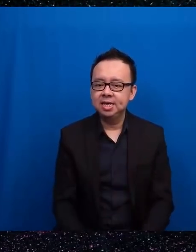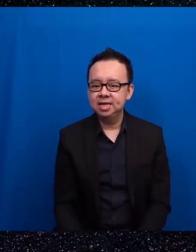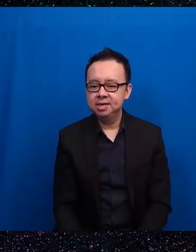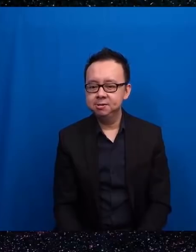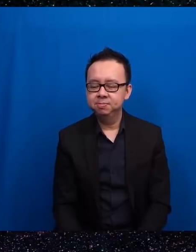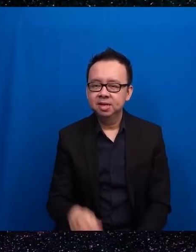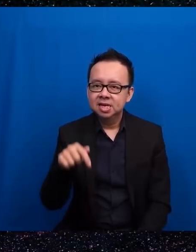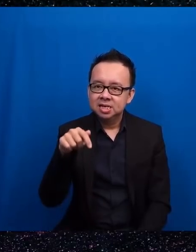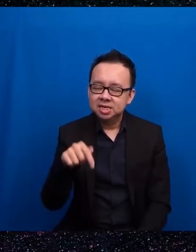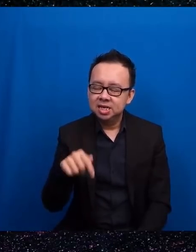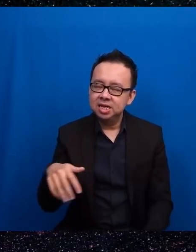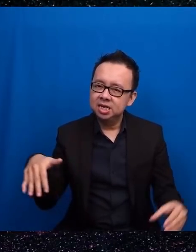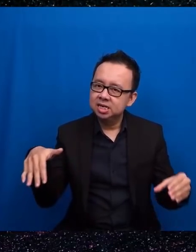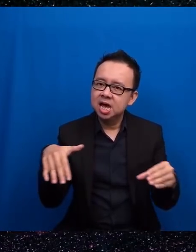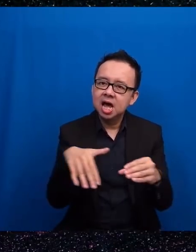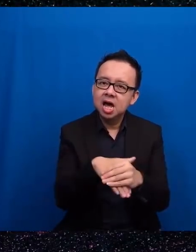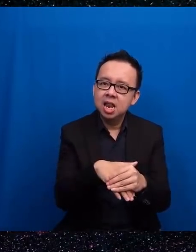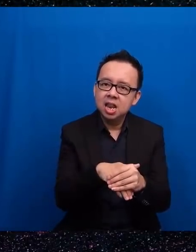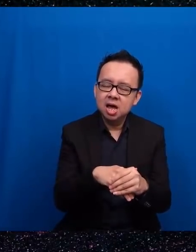terjadi di